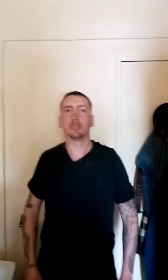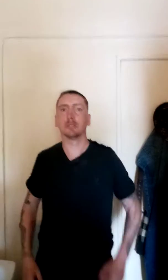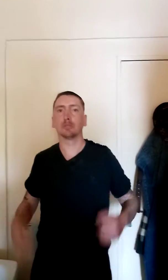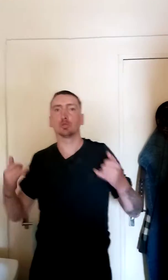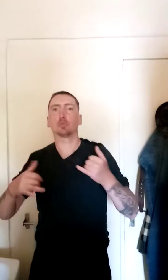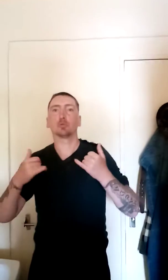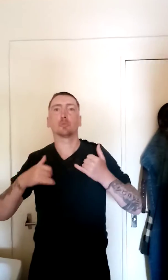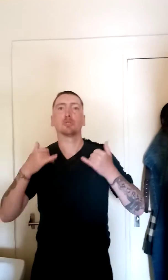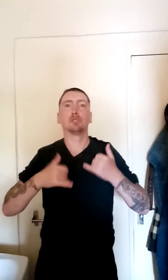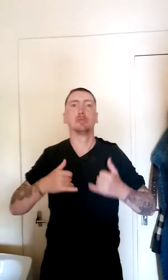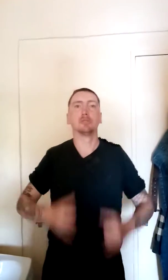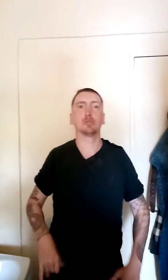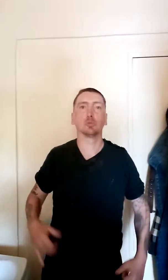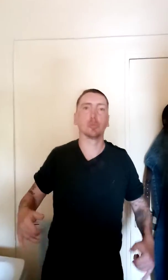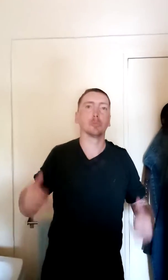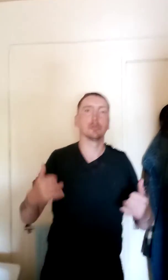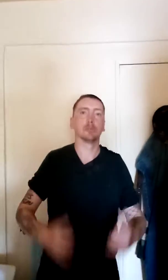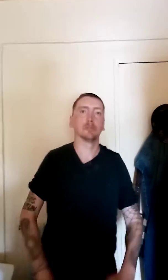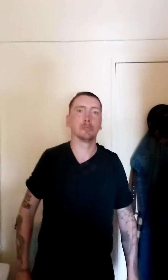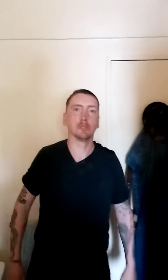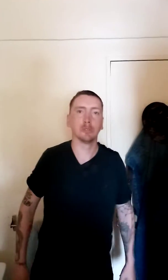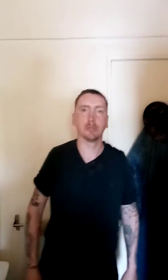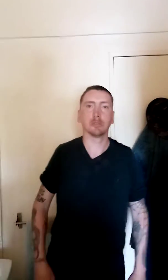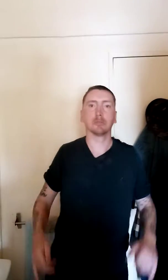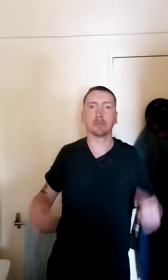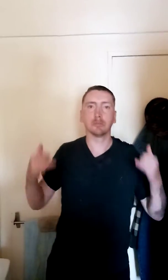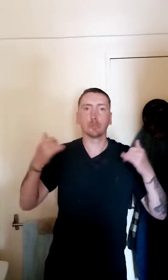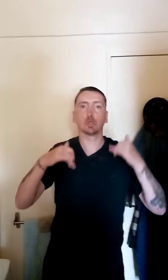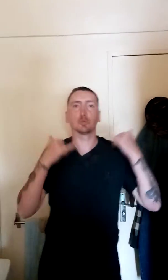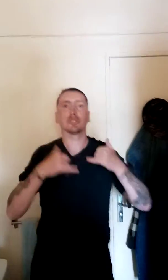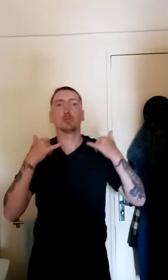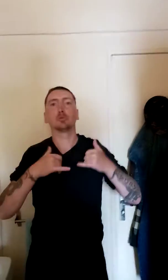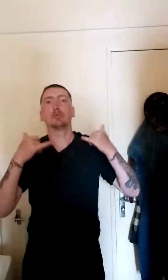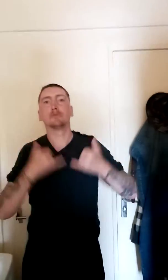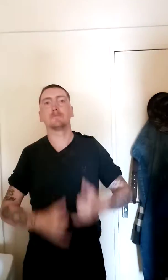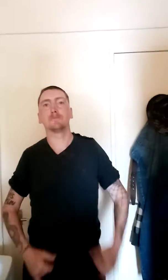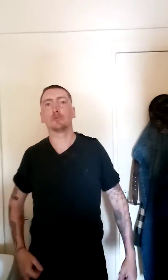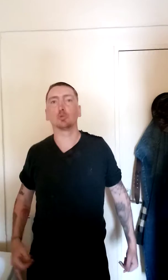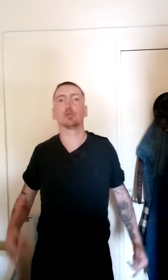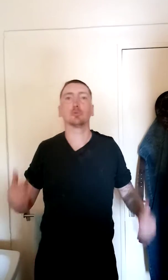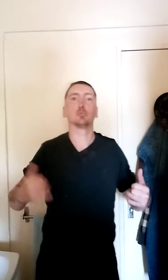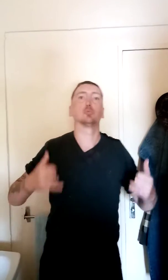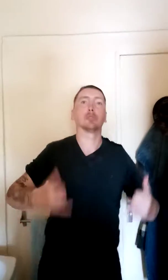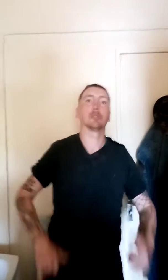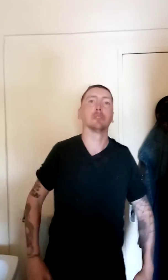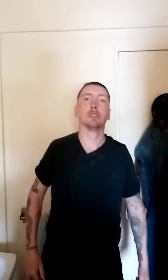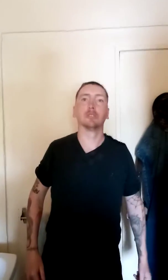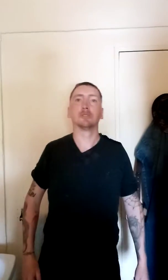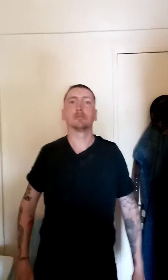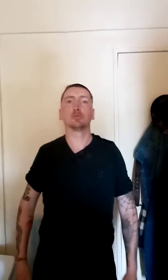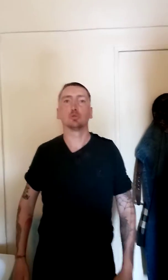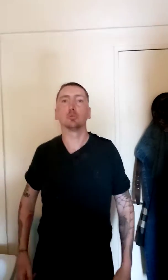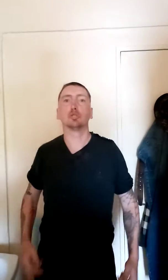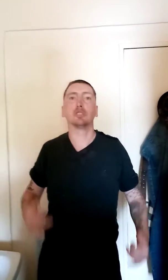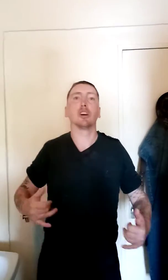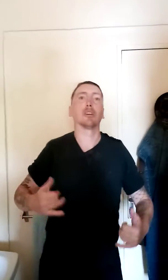faire la vie sainement. Moi je sais, la rue c'est dur comme du calcaire.